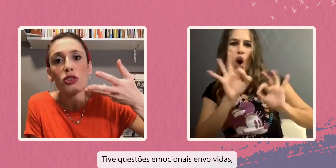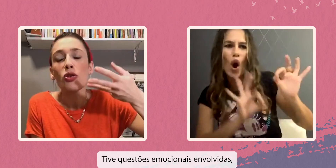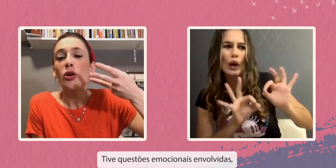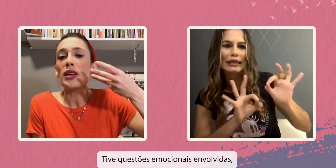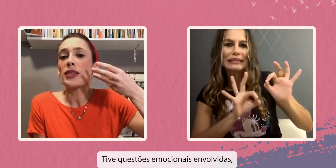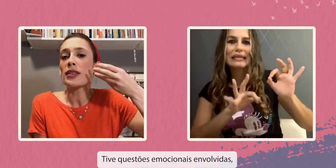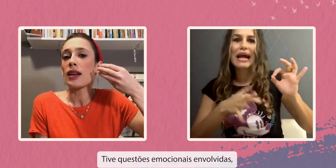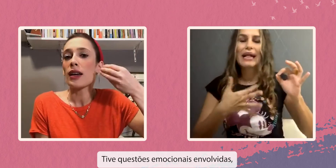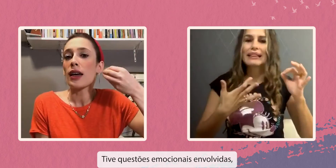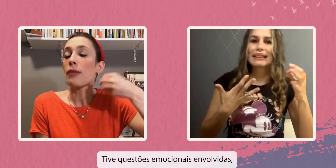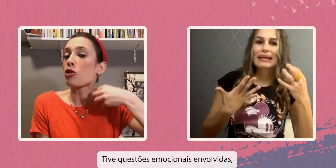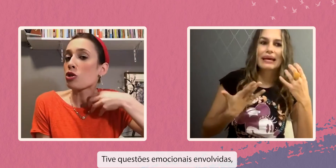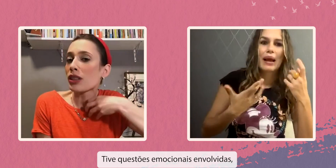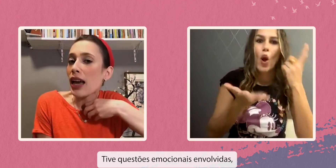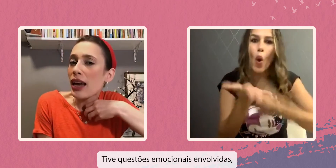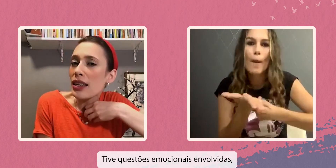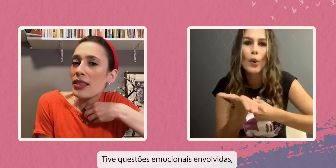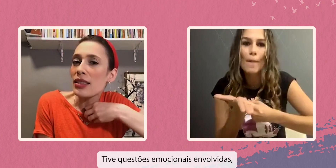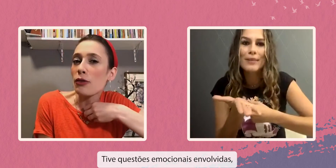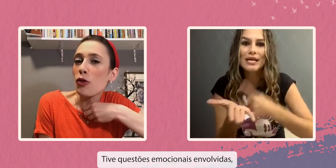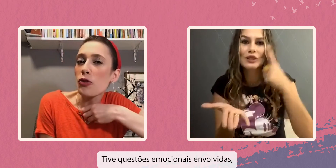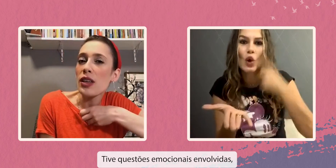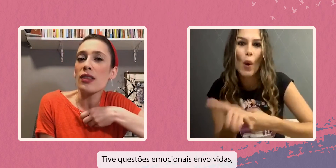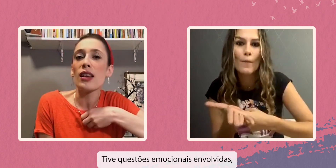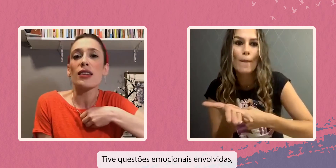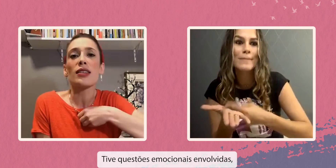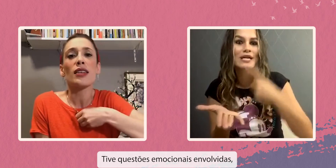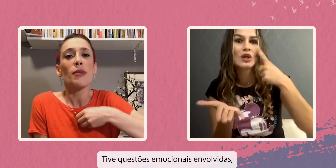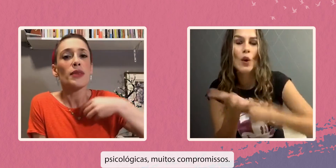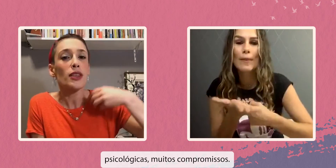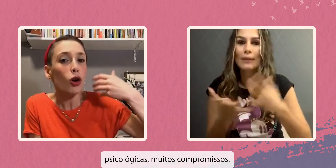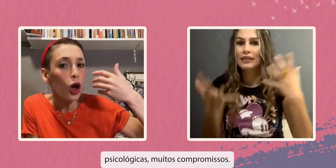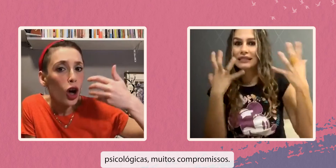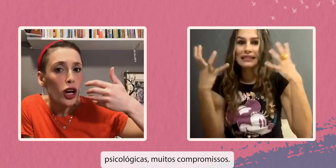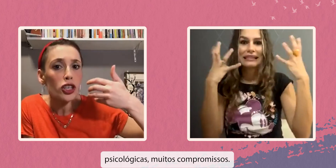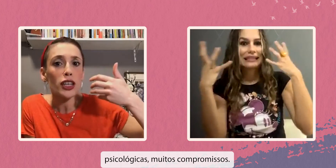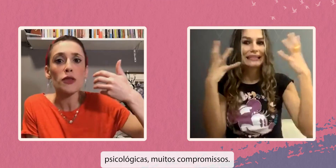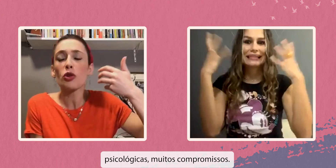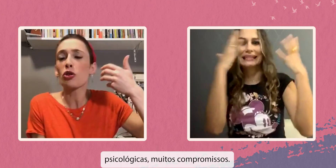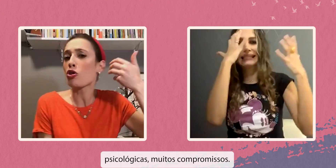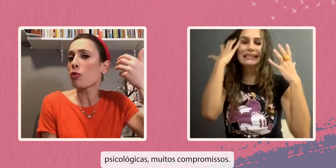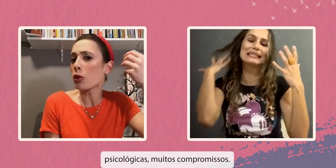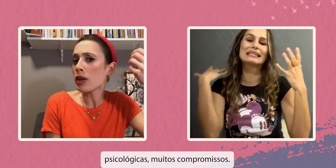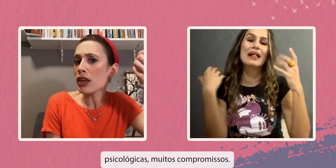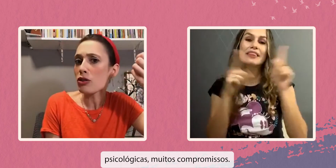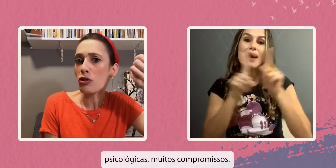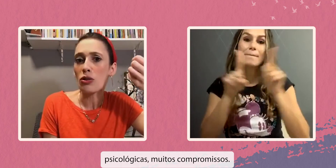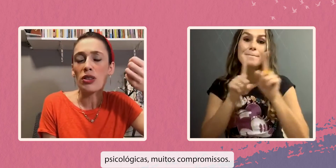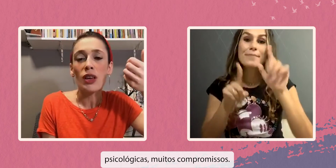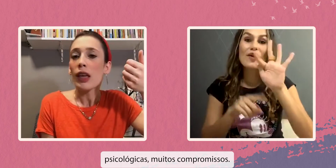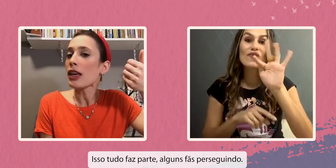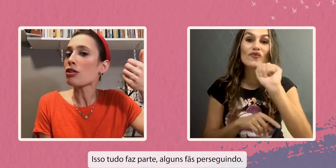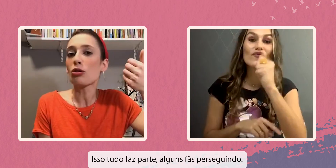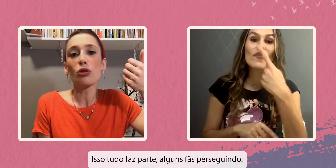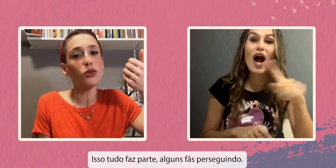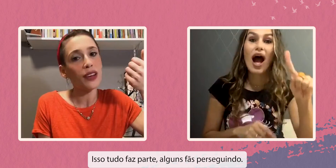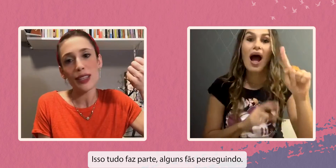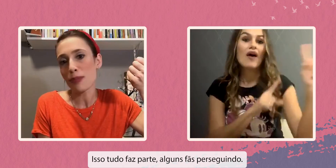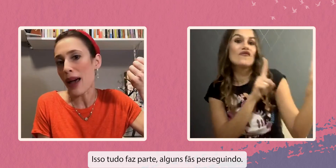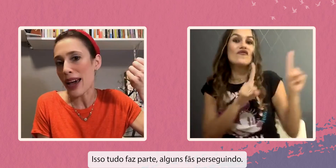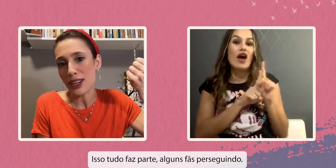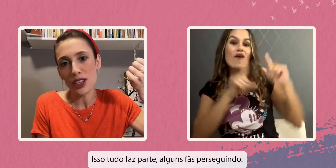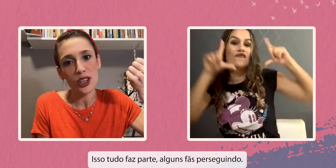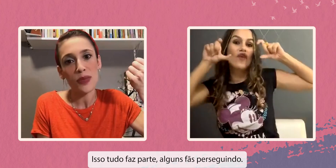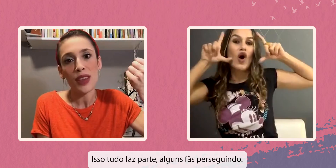Tive questões emocionais envolvidas, psicológicas, muitos compromissos. Isso tudo